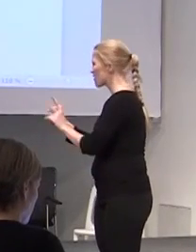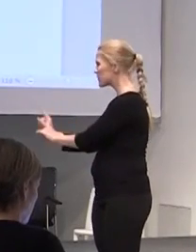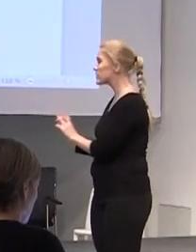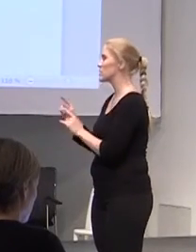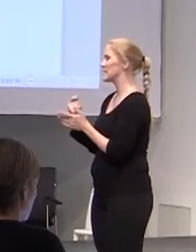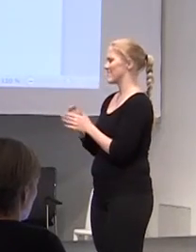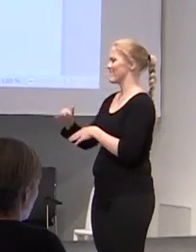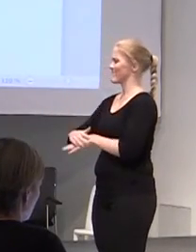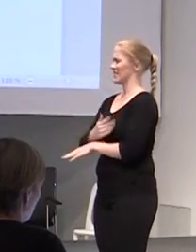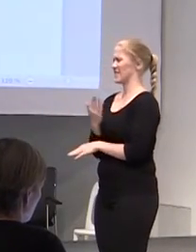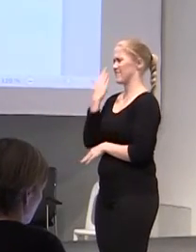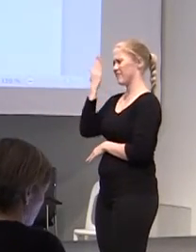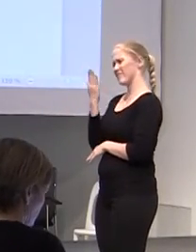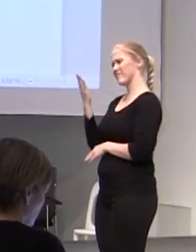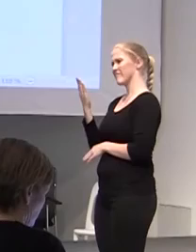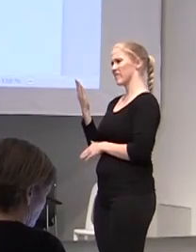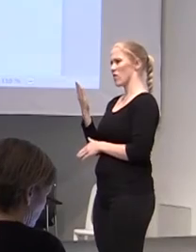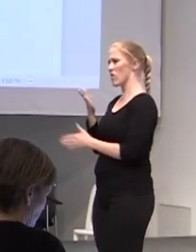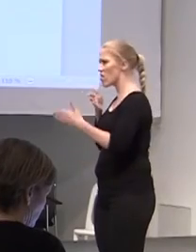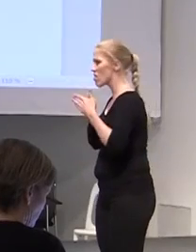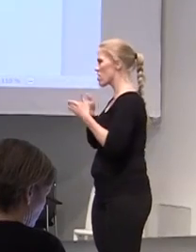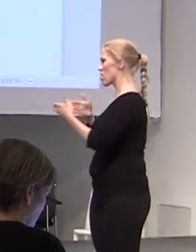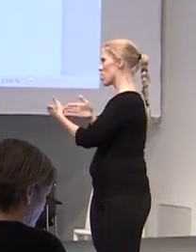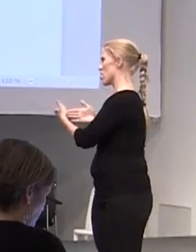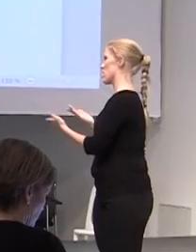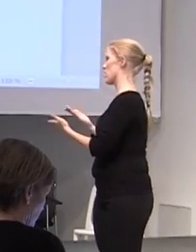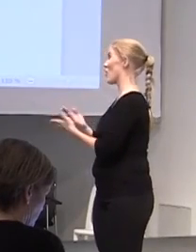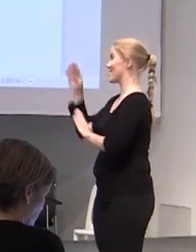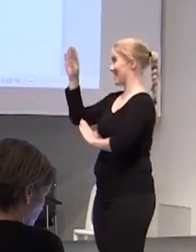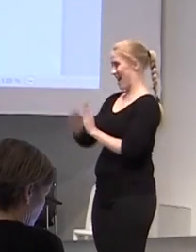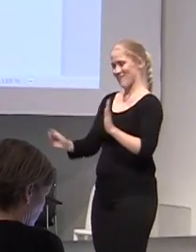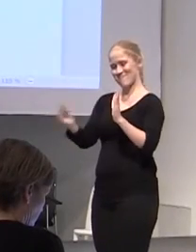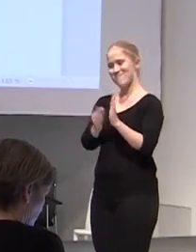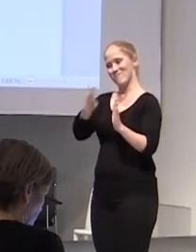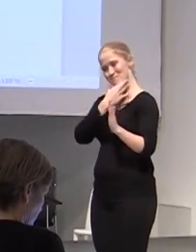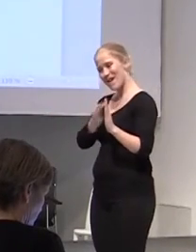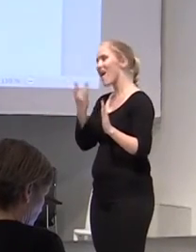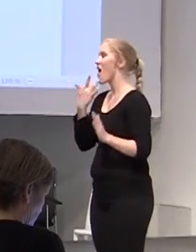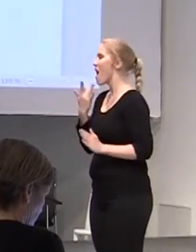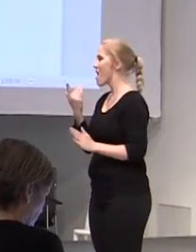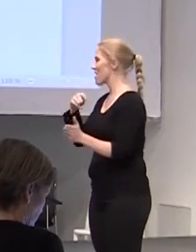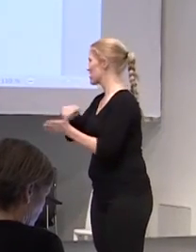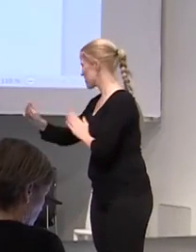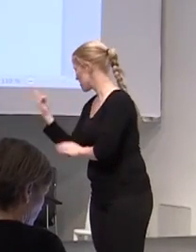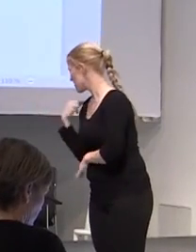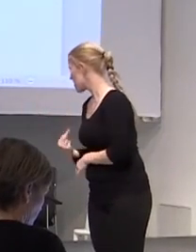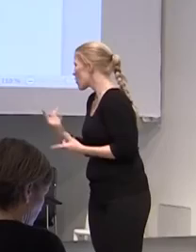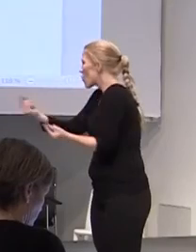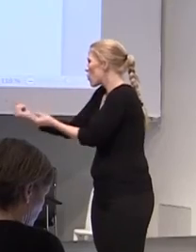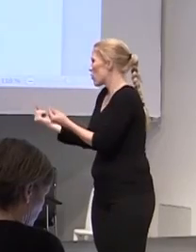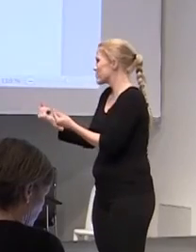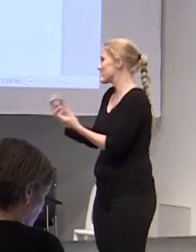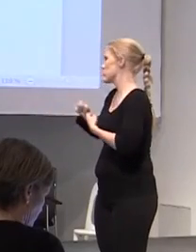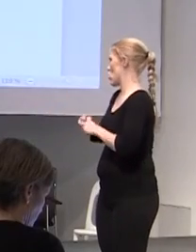podstatě velkou překážkou pro dobré fungování je legislativní rámec, který leckteré okolnosti nám jestli